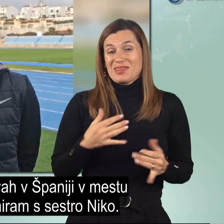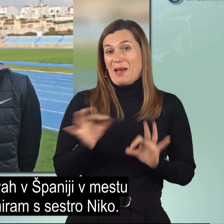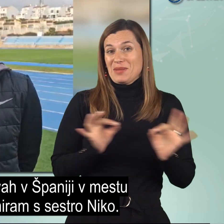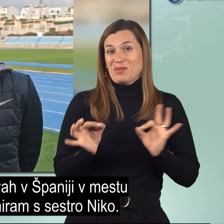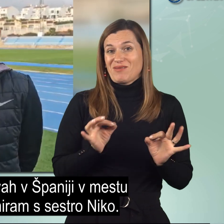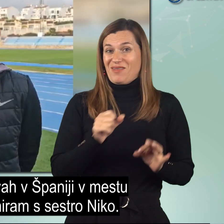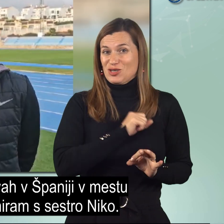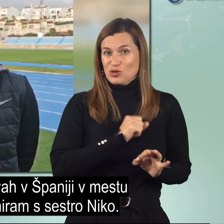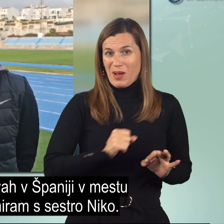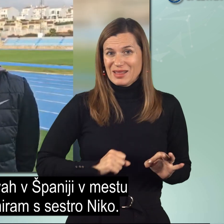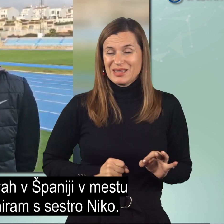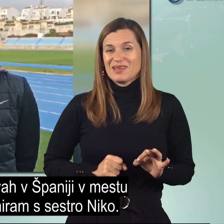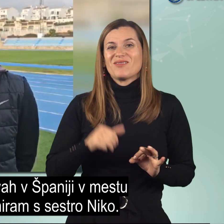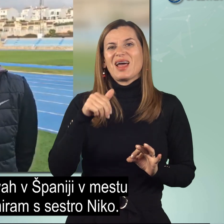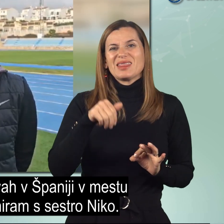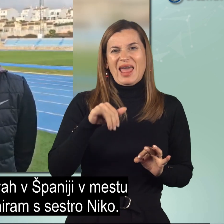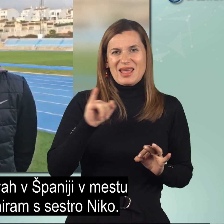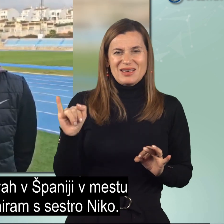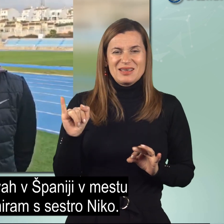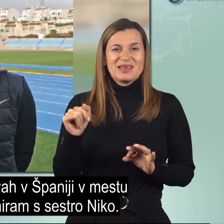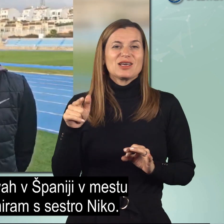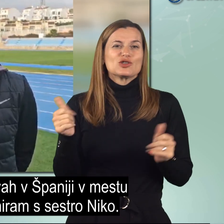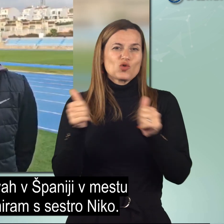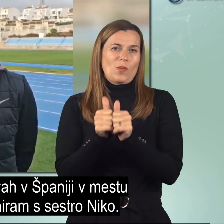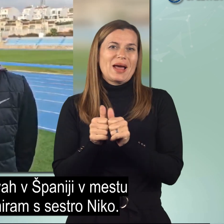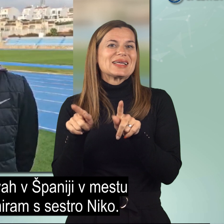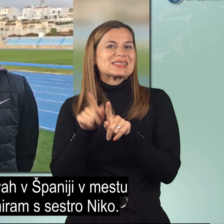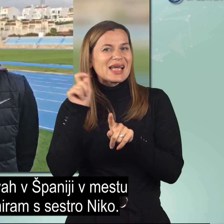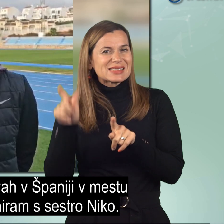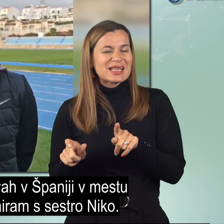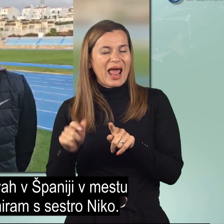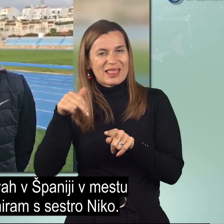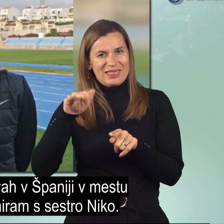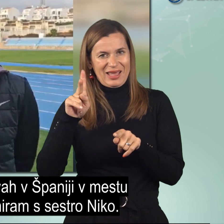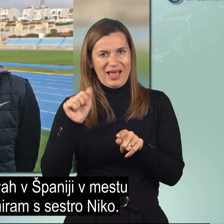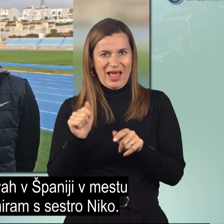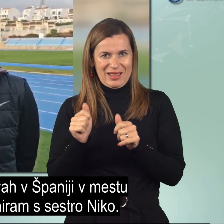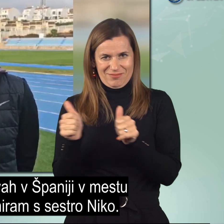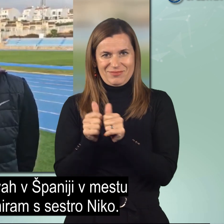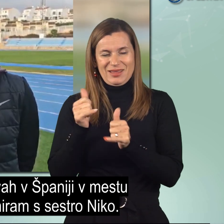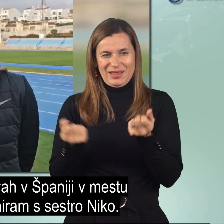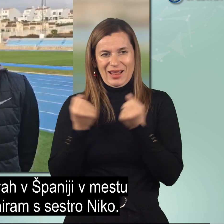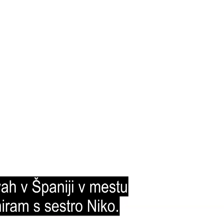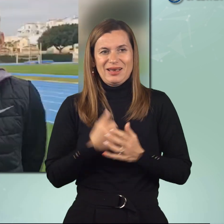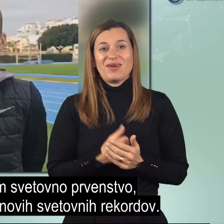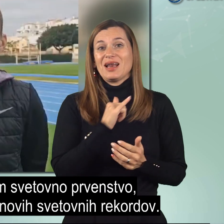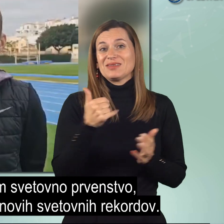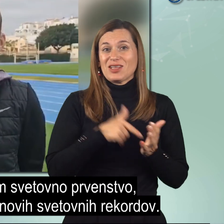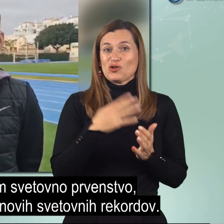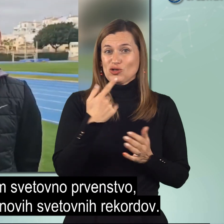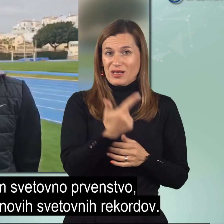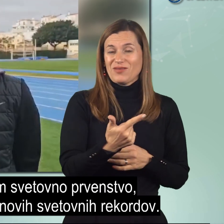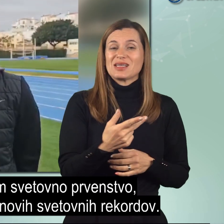Sem na pripravah v Španiji, v Neri in skupaj treniram z sestro Niko. V